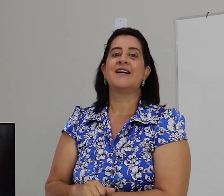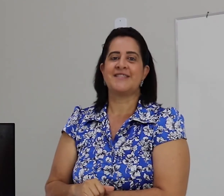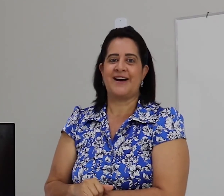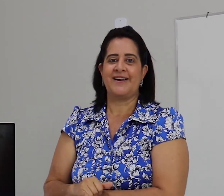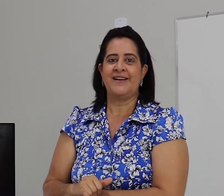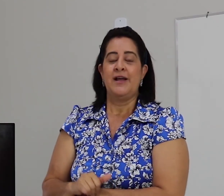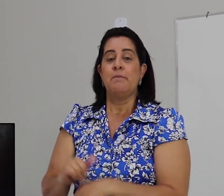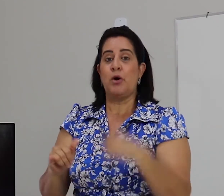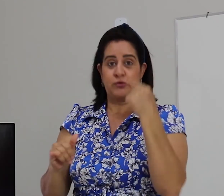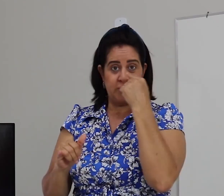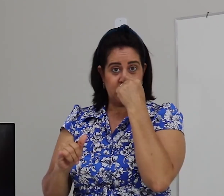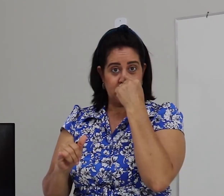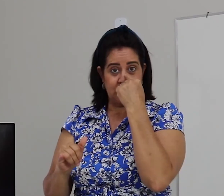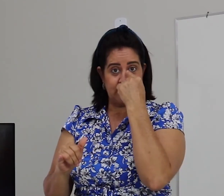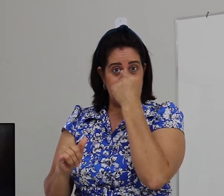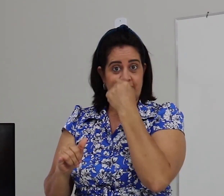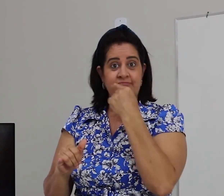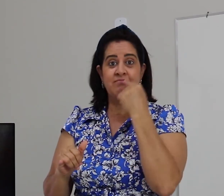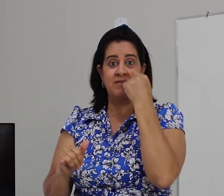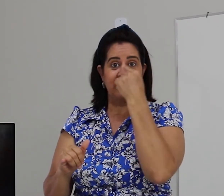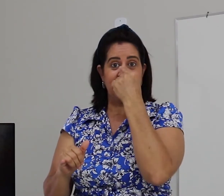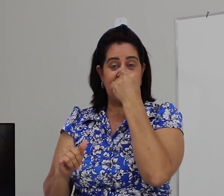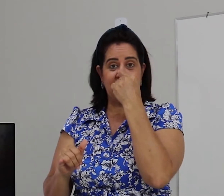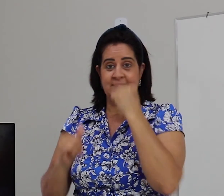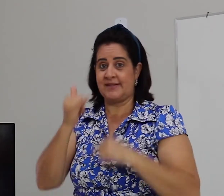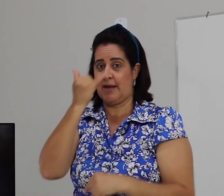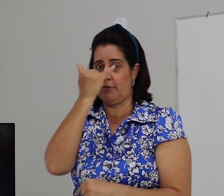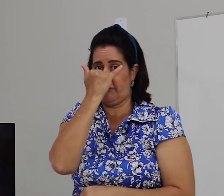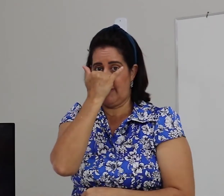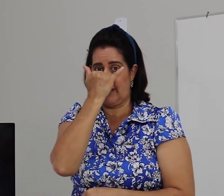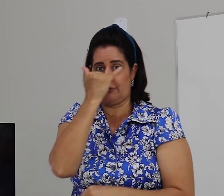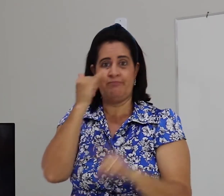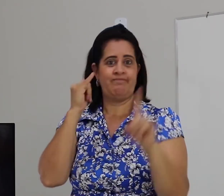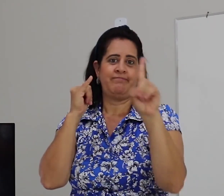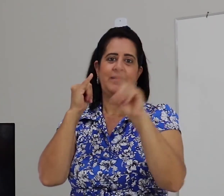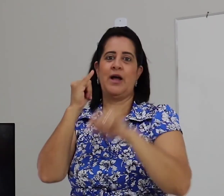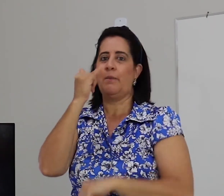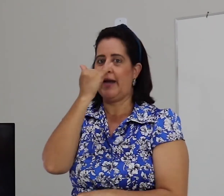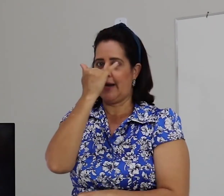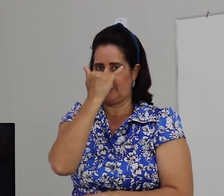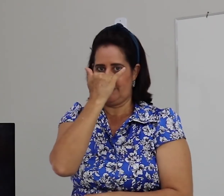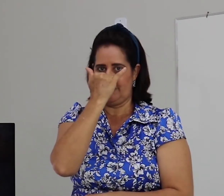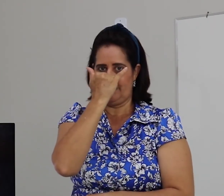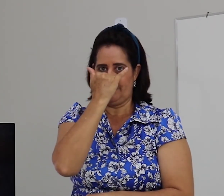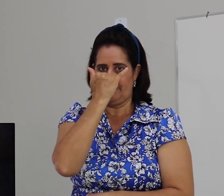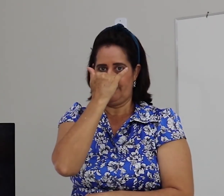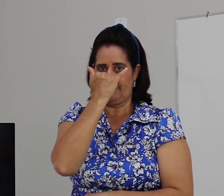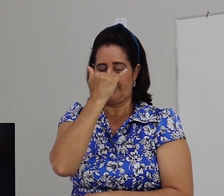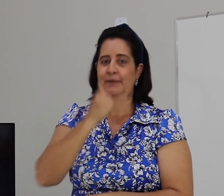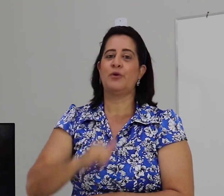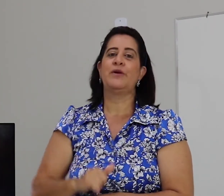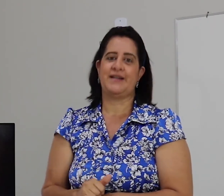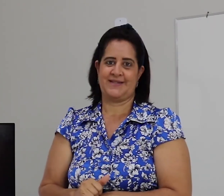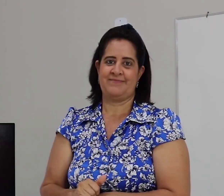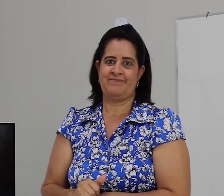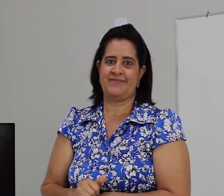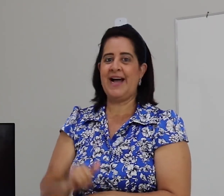azar. Ponto de articulação, nariz. Tem movimento? Não, parado. Quebrou o nariz.